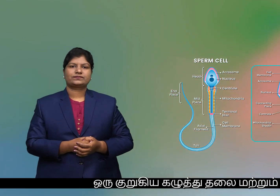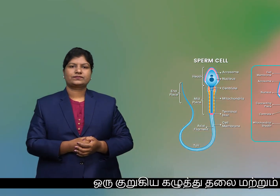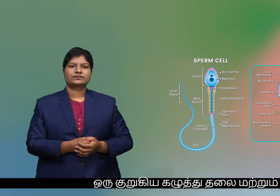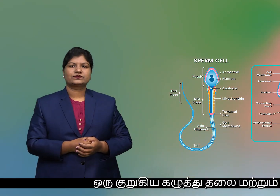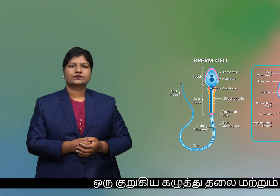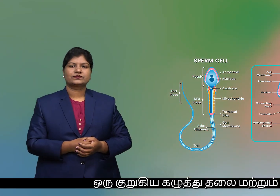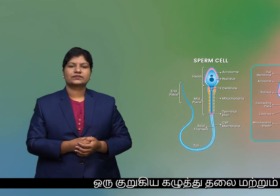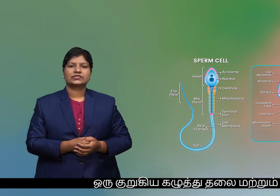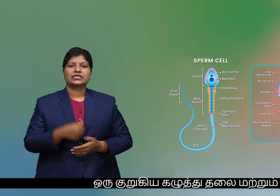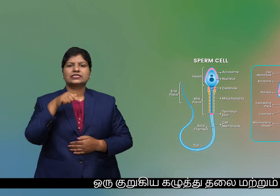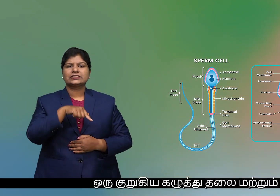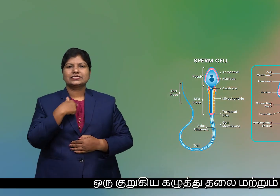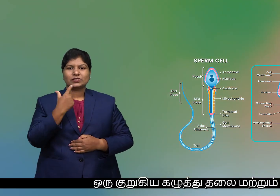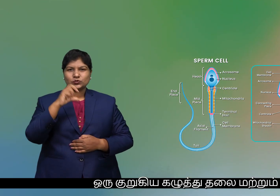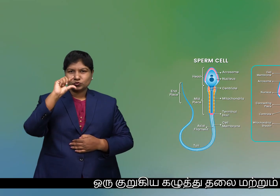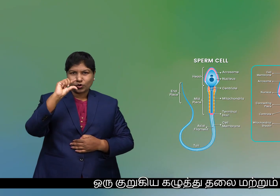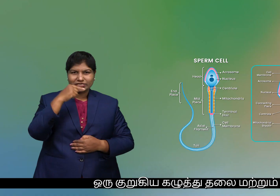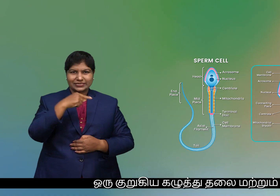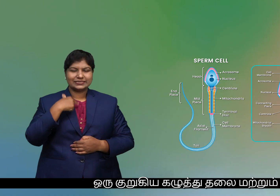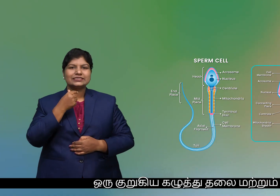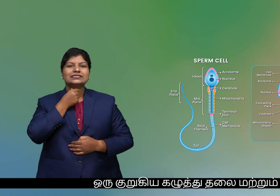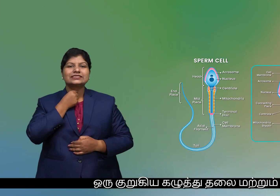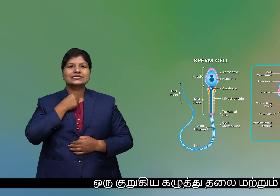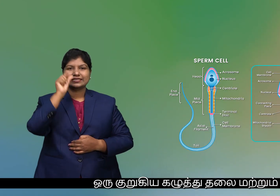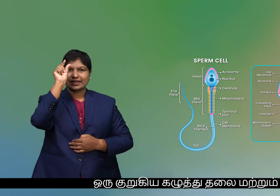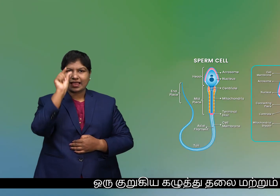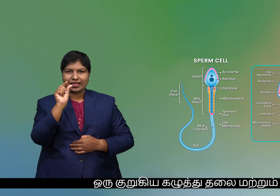ஒரு குறுகிய கழுத்து தலை மற்றும்